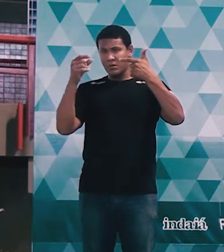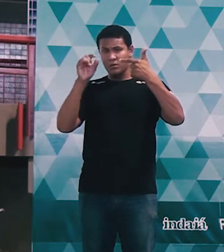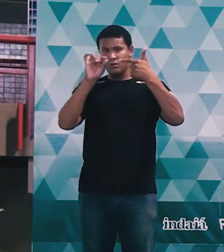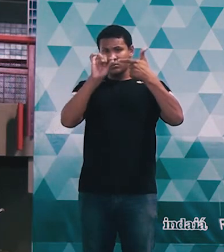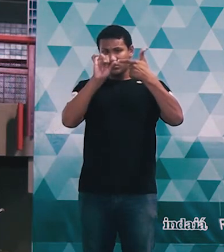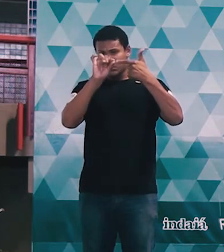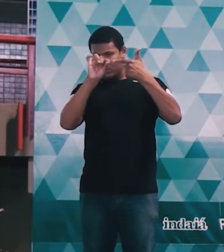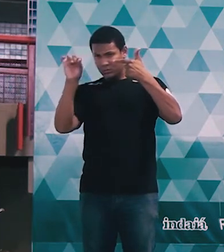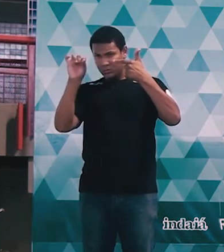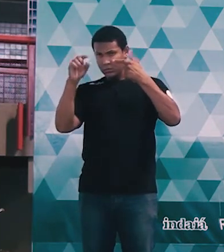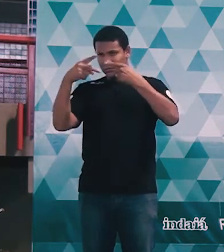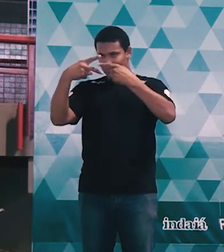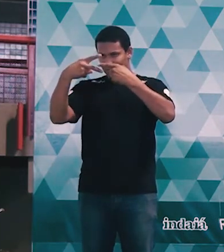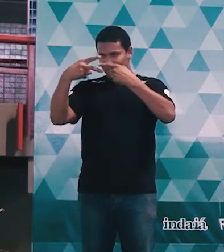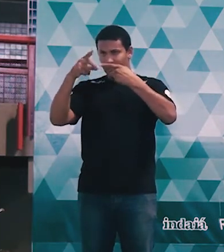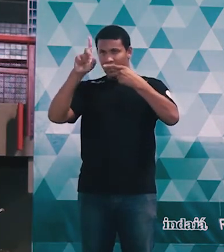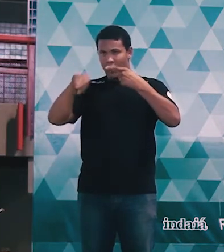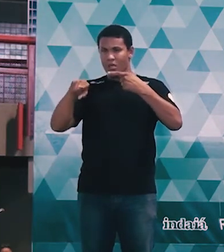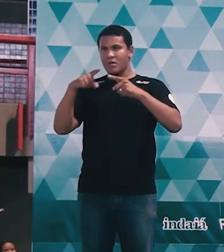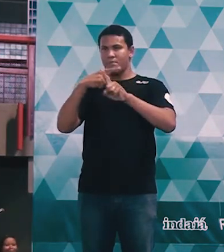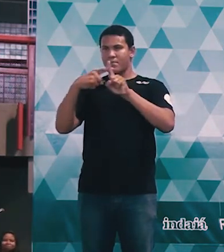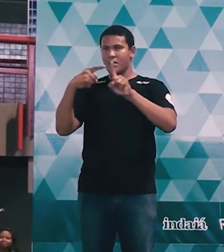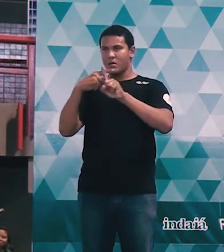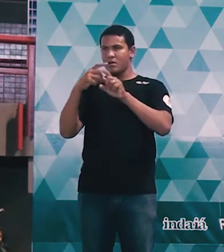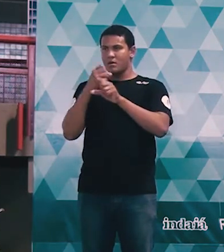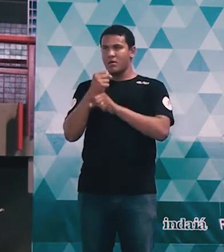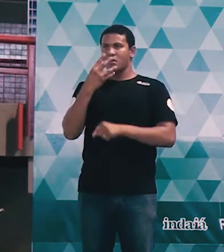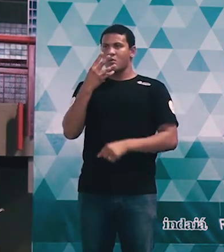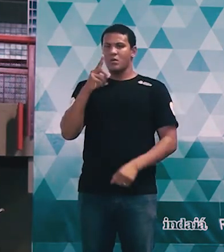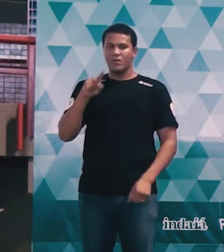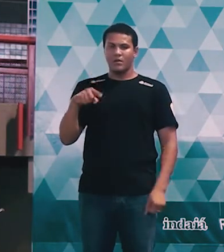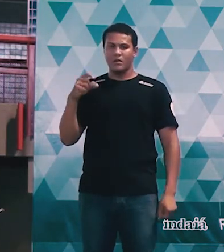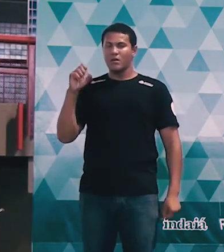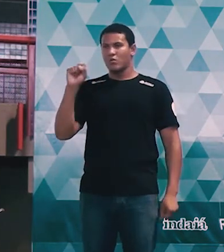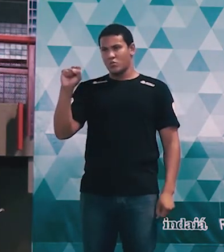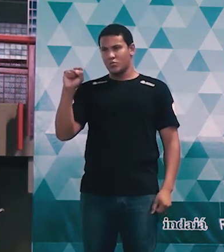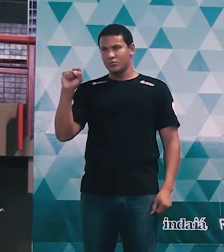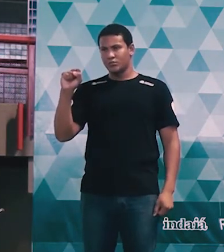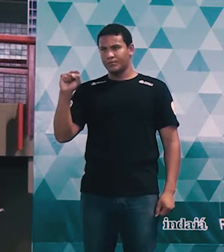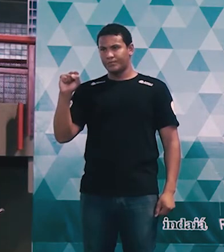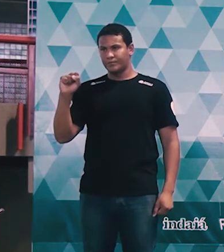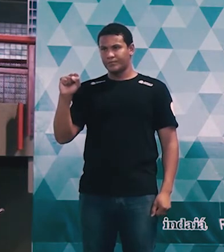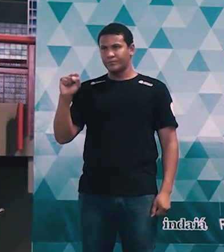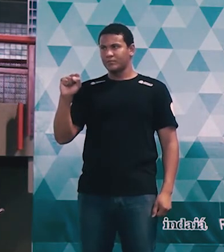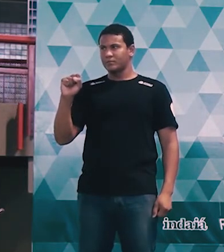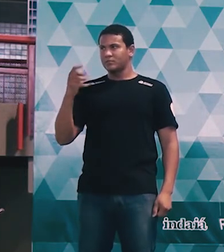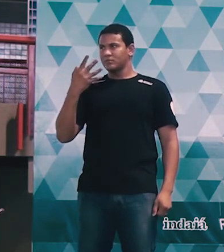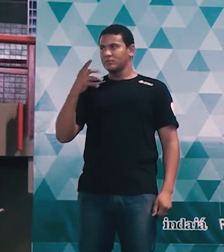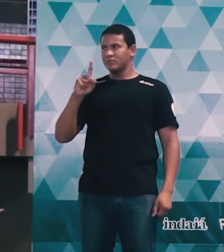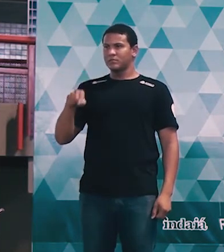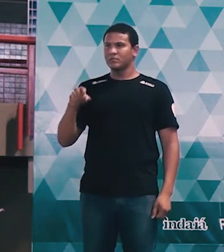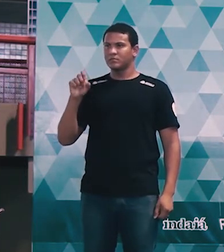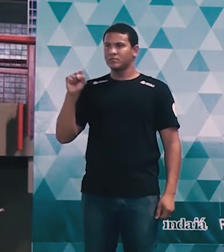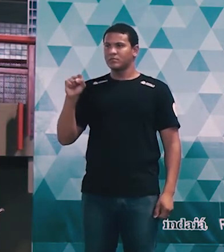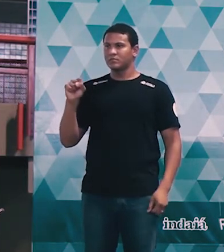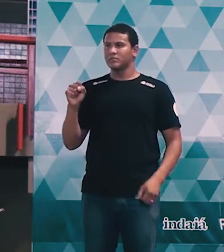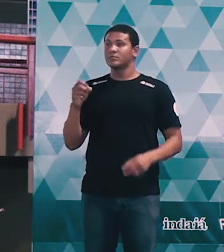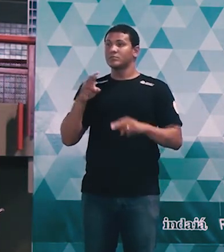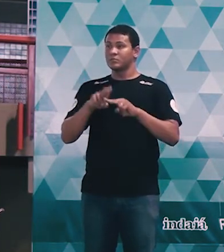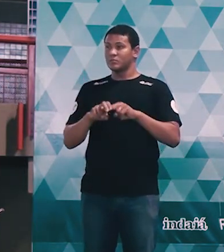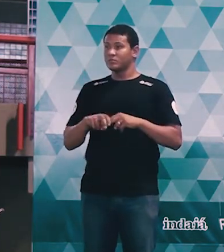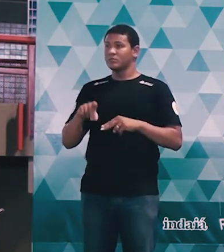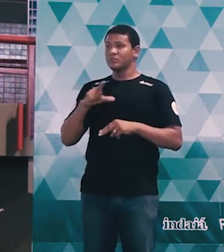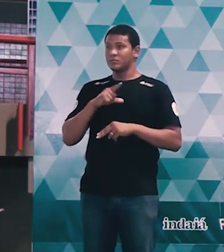a média é 4,8. Tá certo? Então, onde tem reagente 2, puxa uma setinha